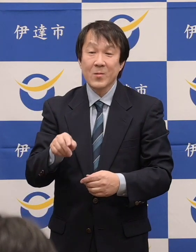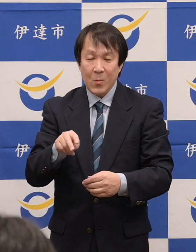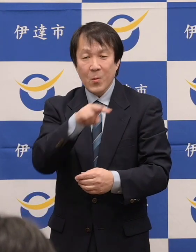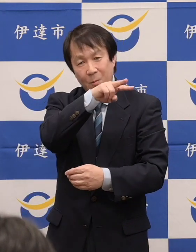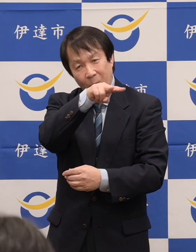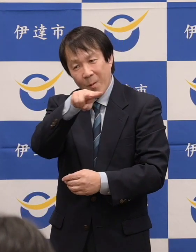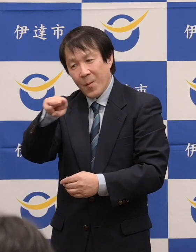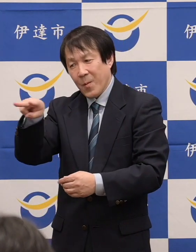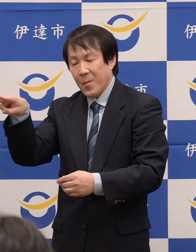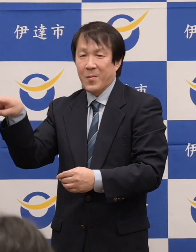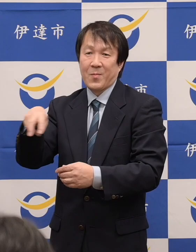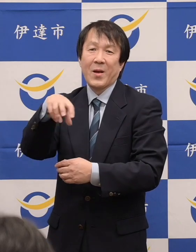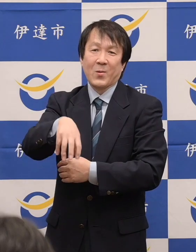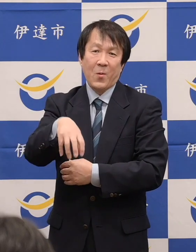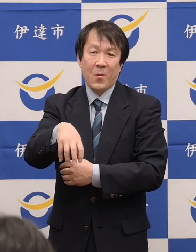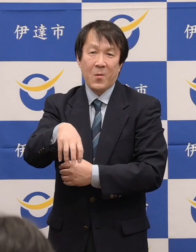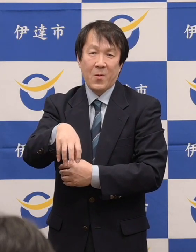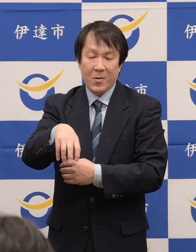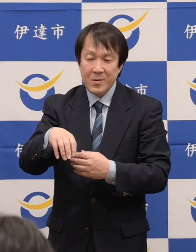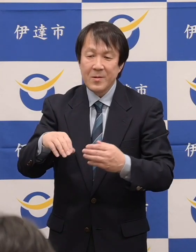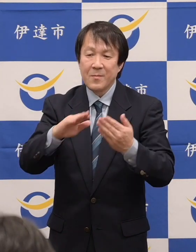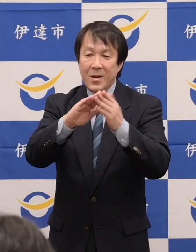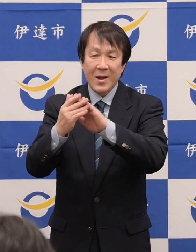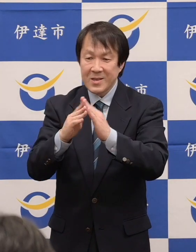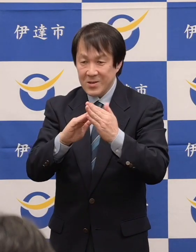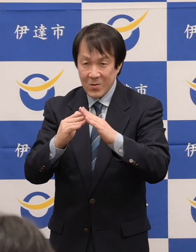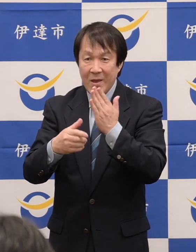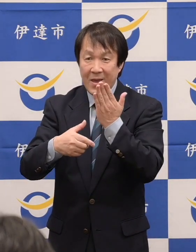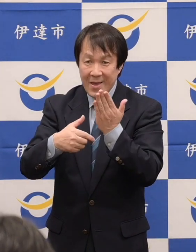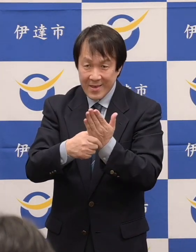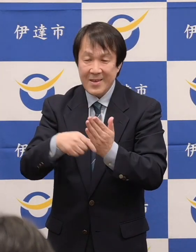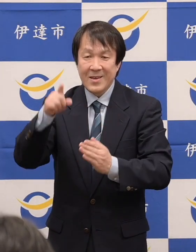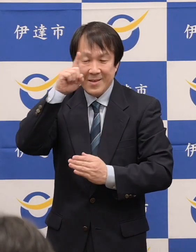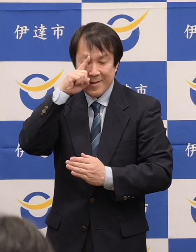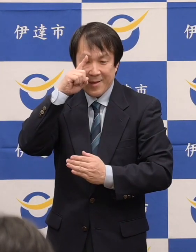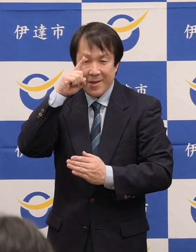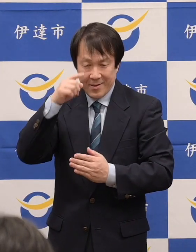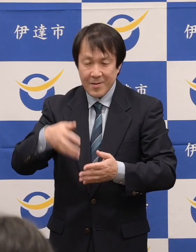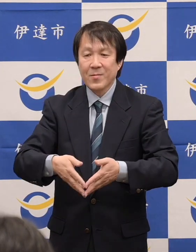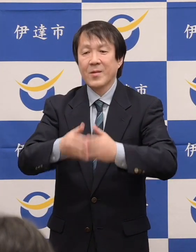場所に、町の駅建てを建設をしたところであります。